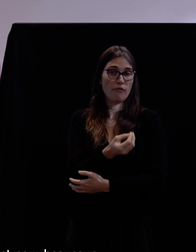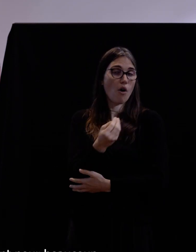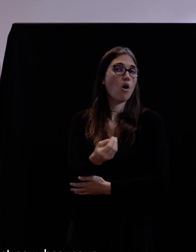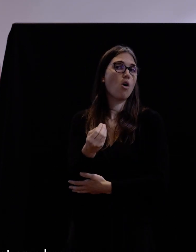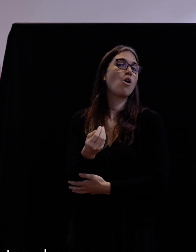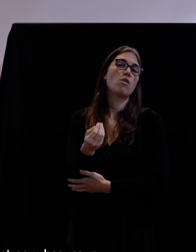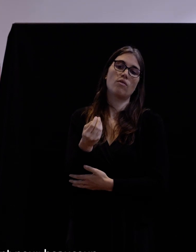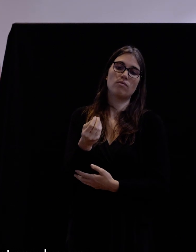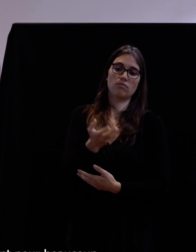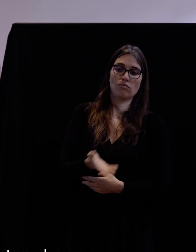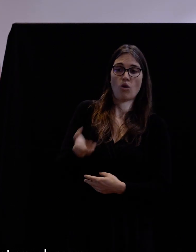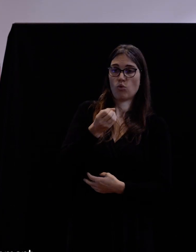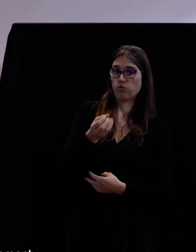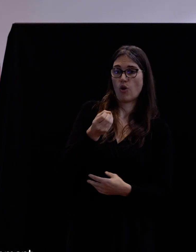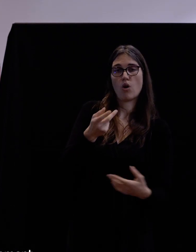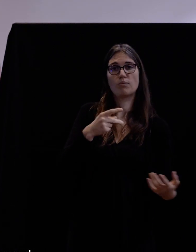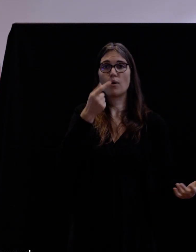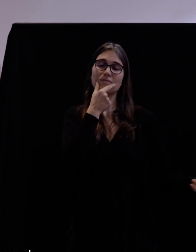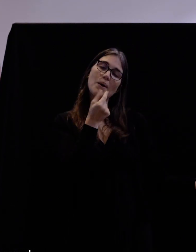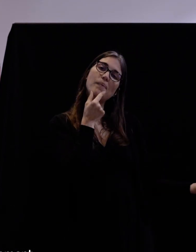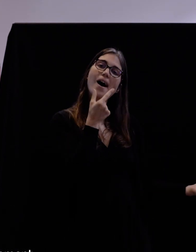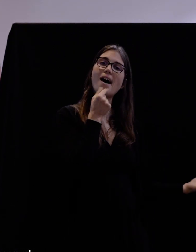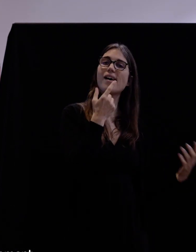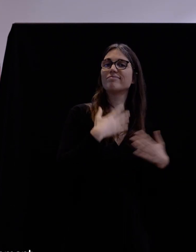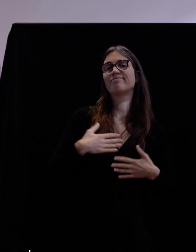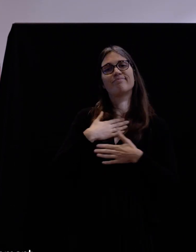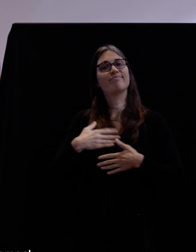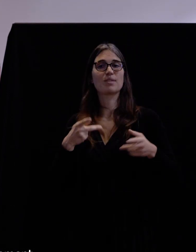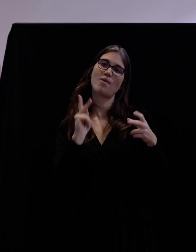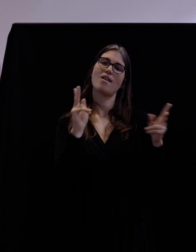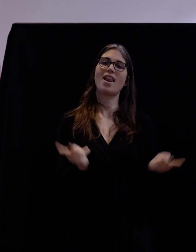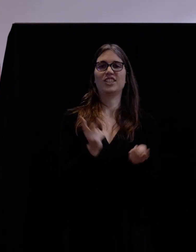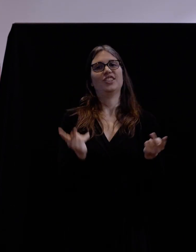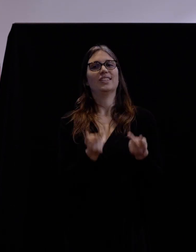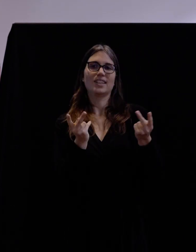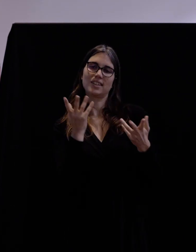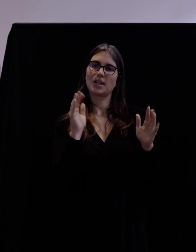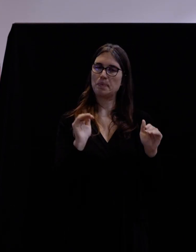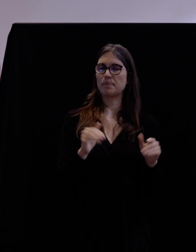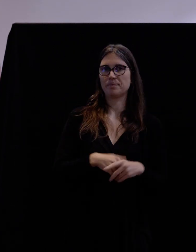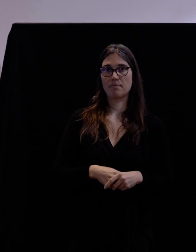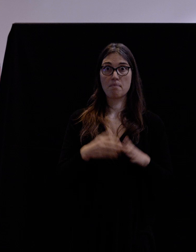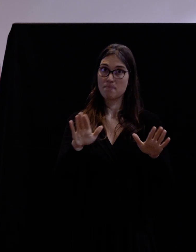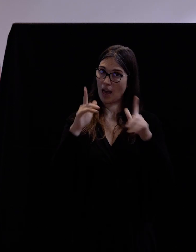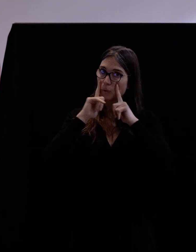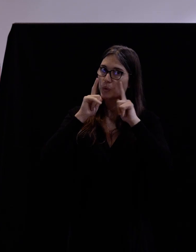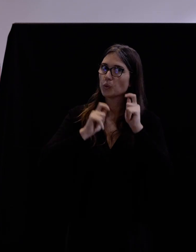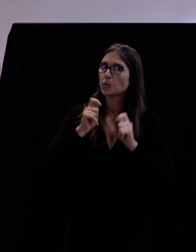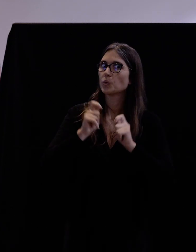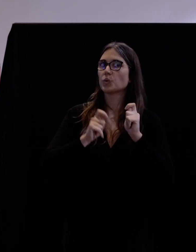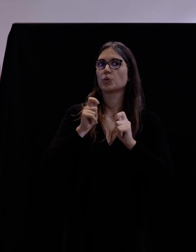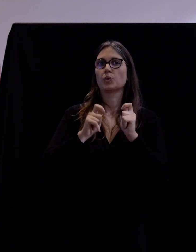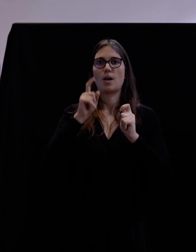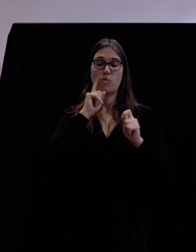la plupart, plutôt gais, sympas. C'est un moment un peu plus léger, j'allais dire. Mais attention, la